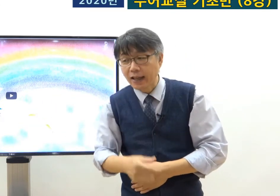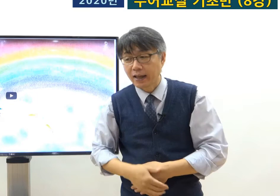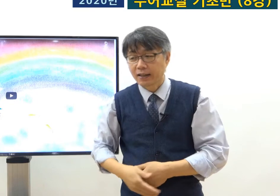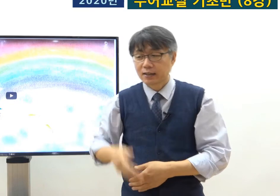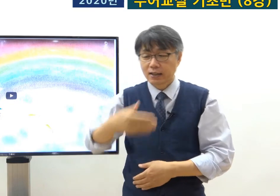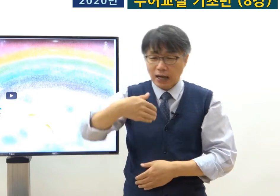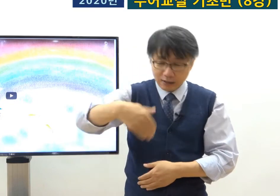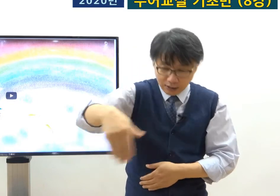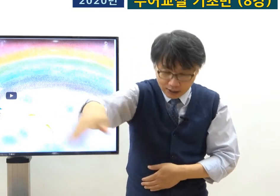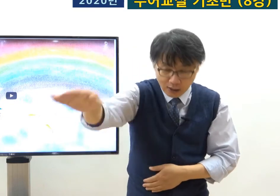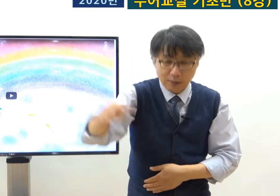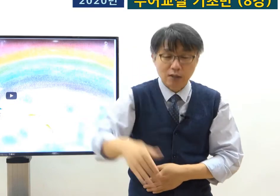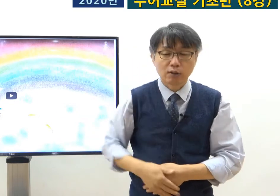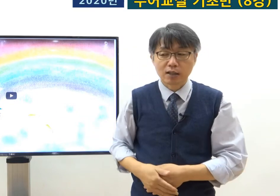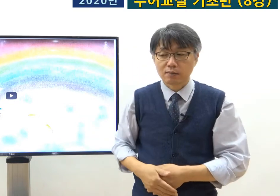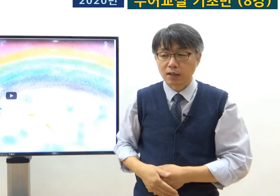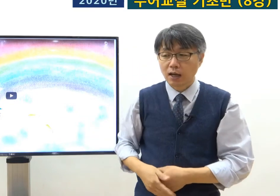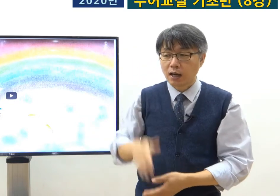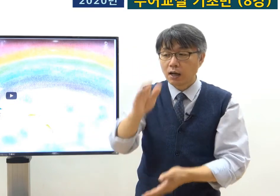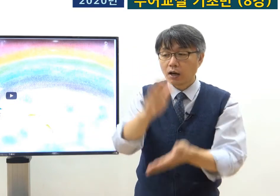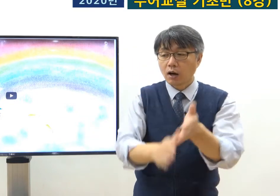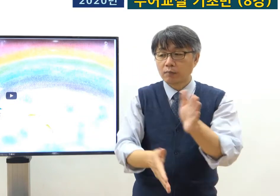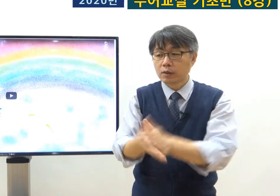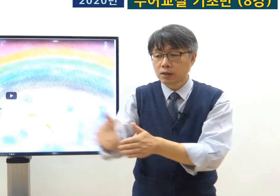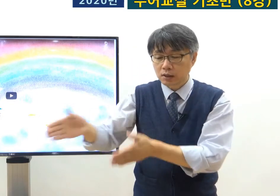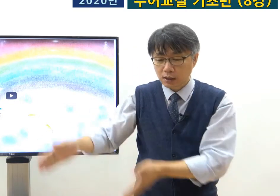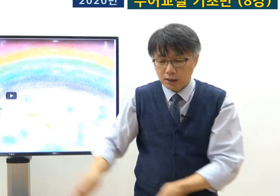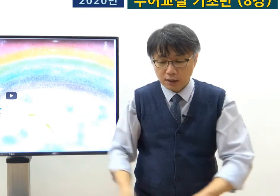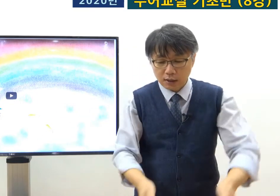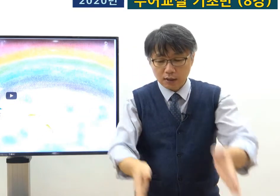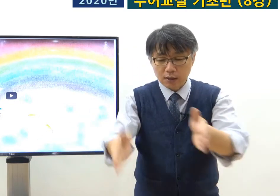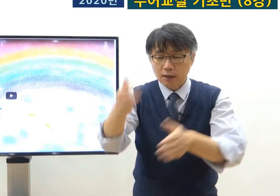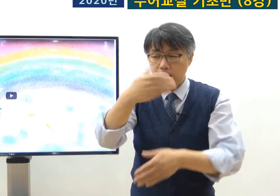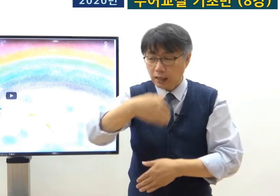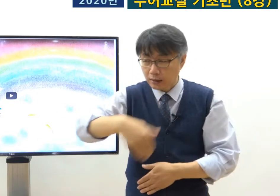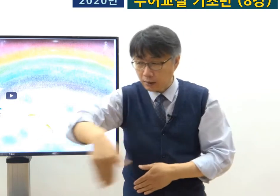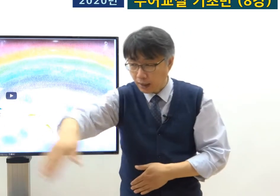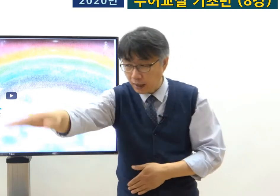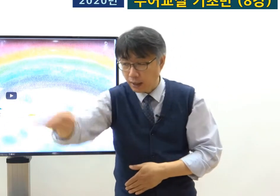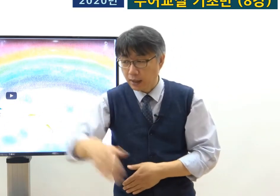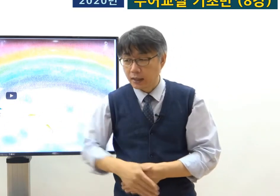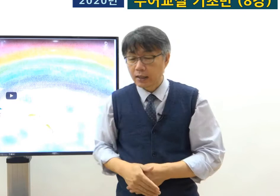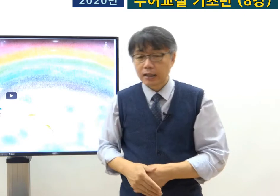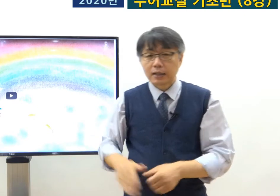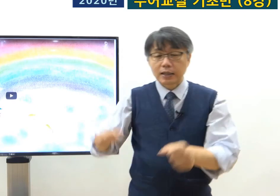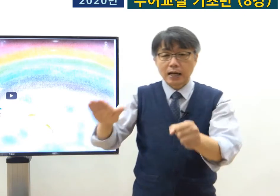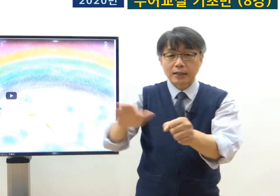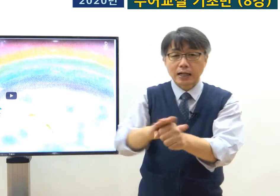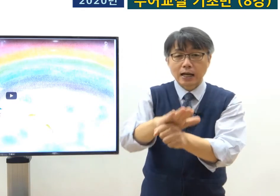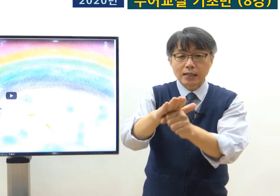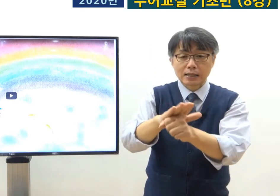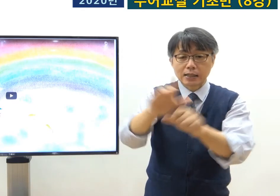가려낸데 가려내 이렇게만 해도 되겠습니다. 없는 길 가려내. 자,